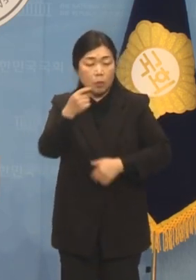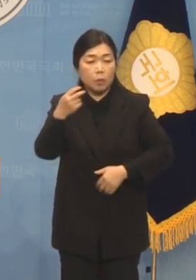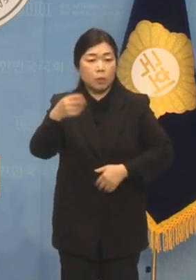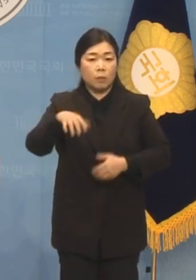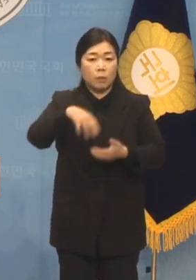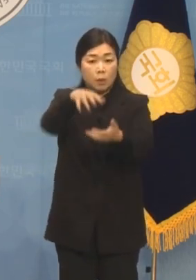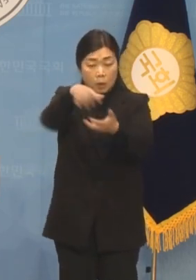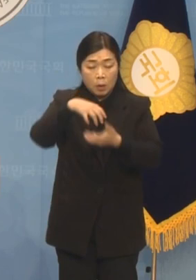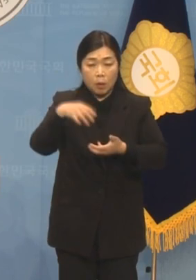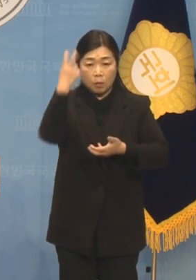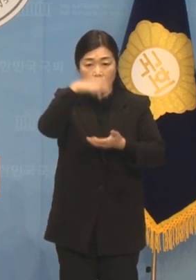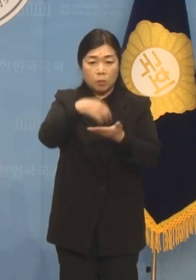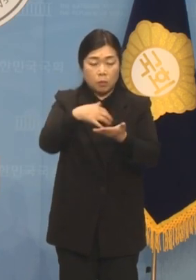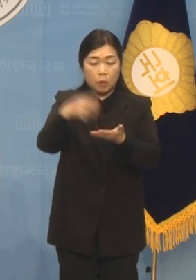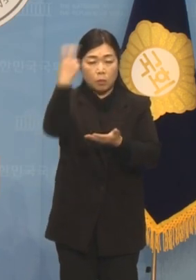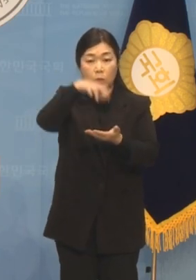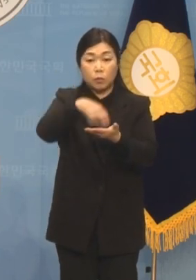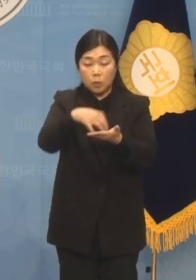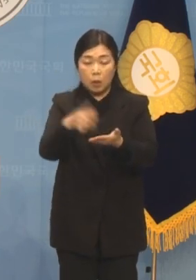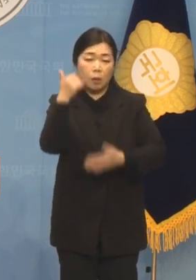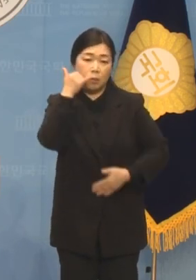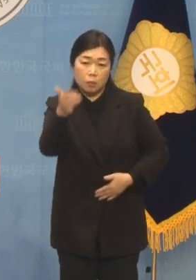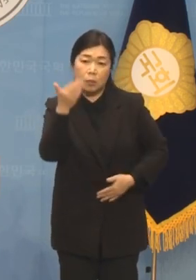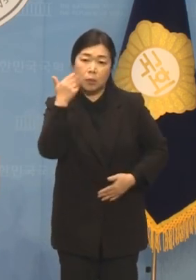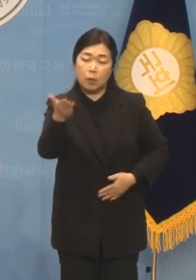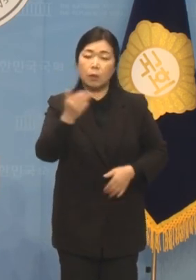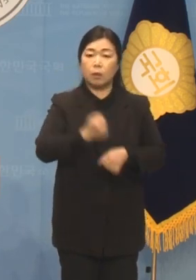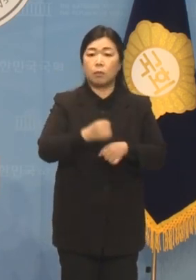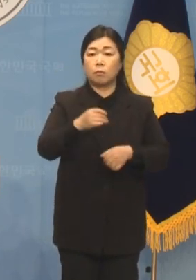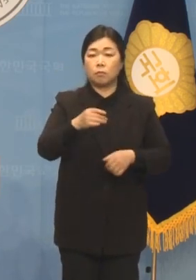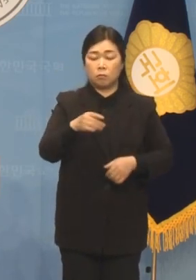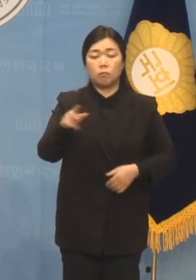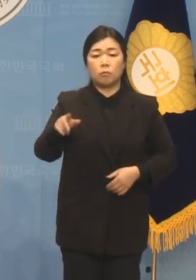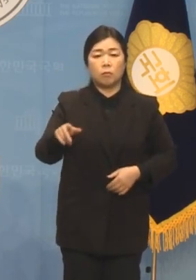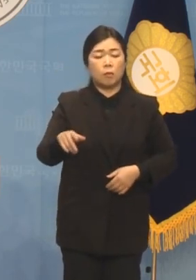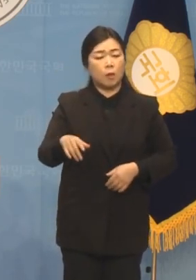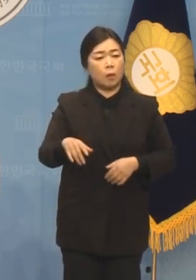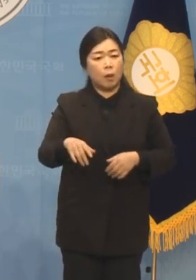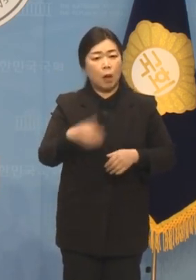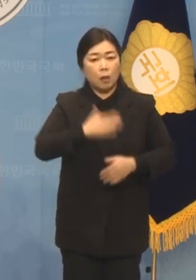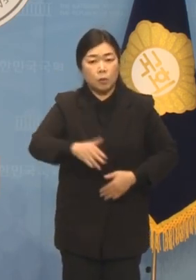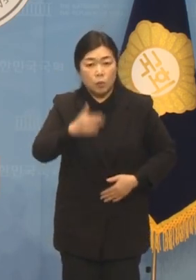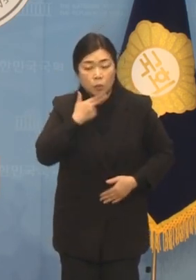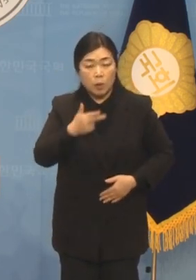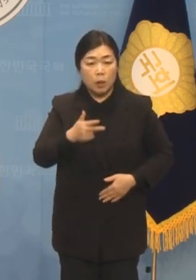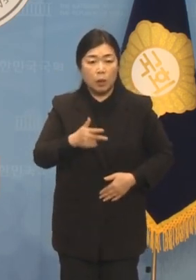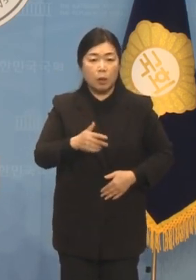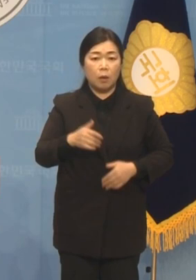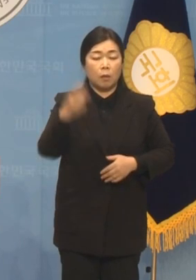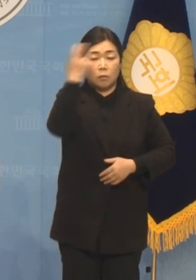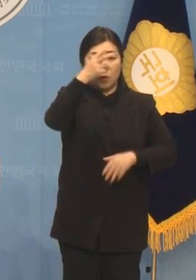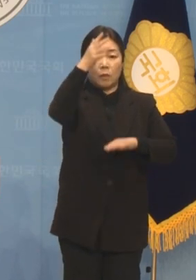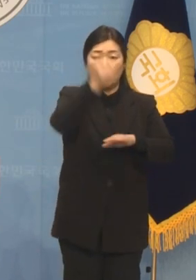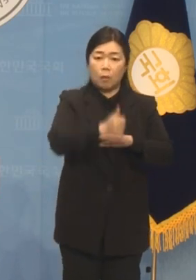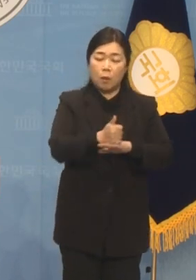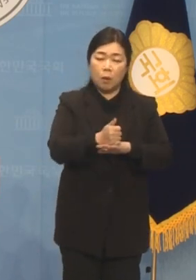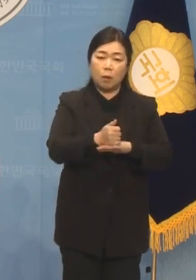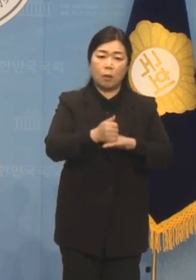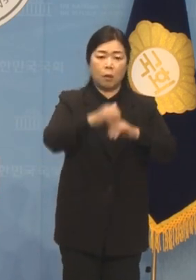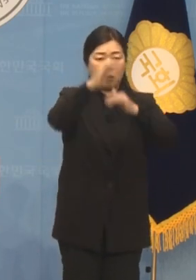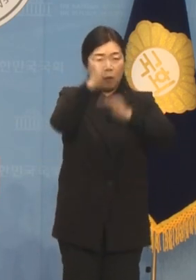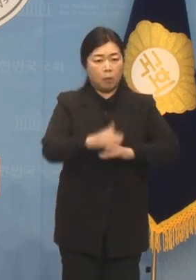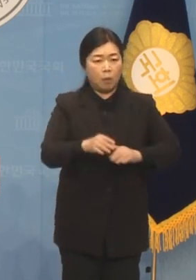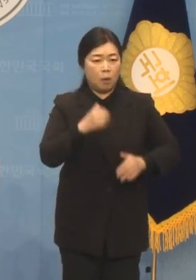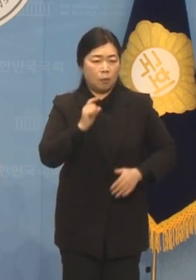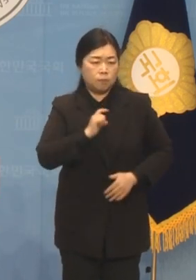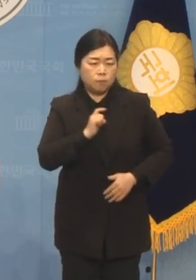악법도 법이다며 당의 단합과 총선 승리를 위해 마음을 달래고 있었습니다.